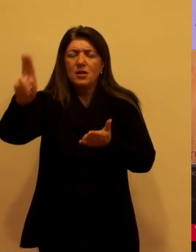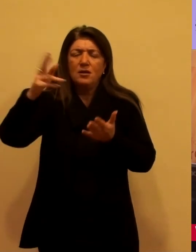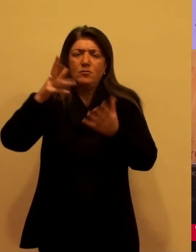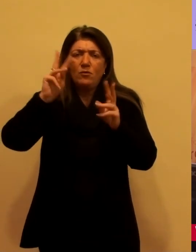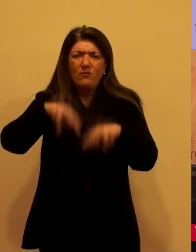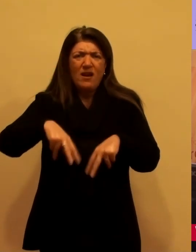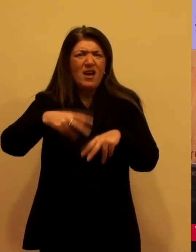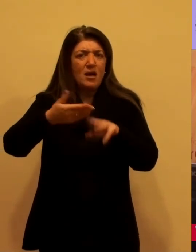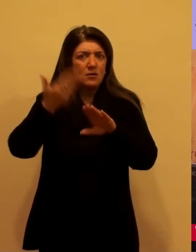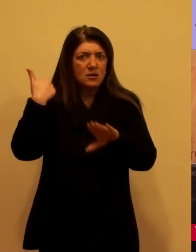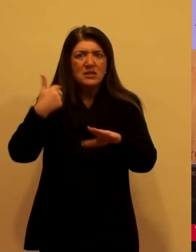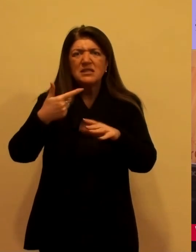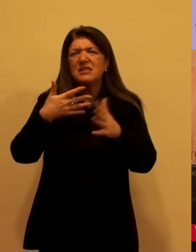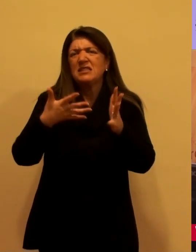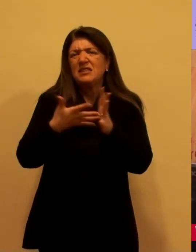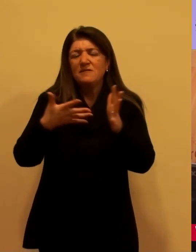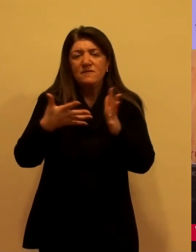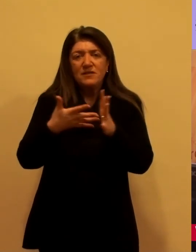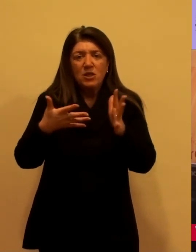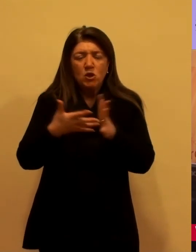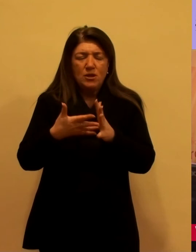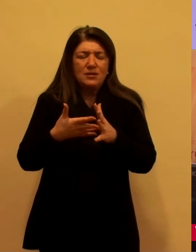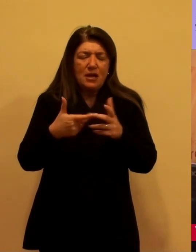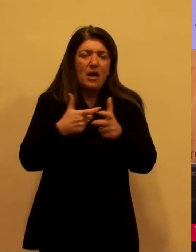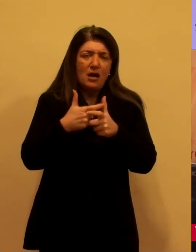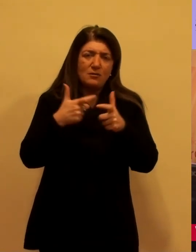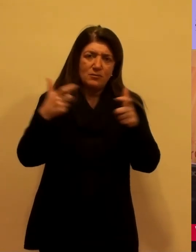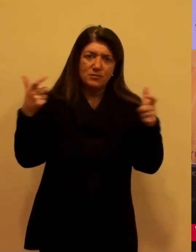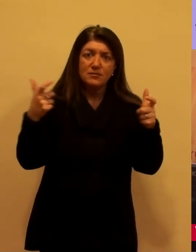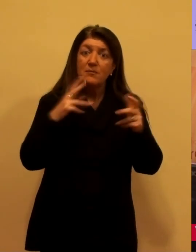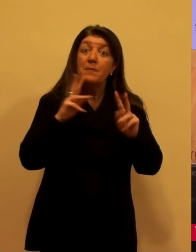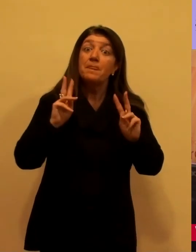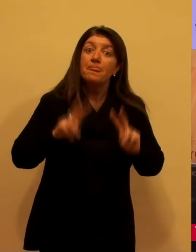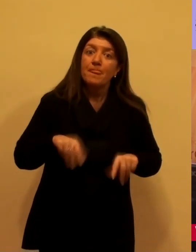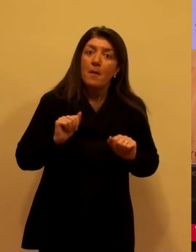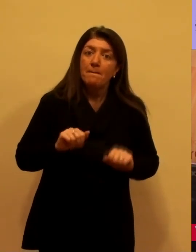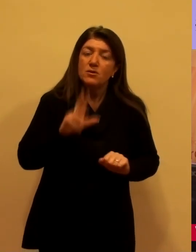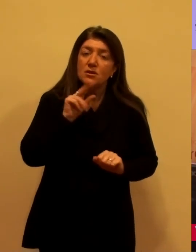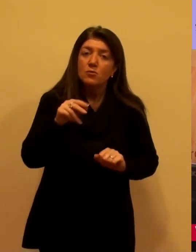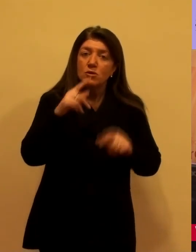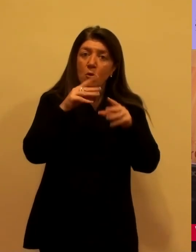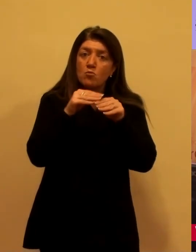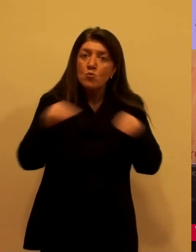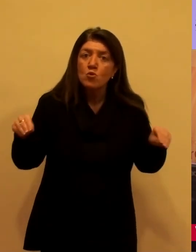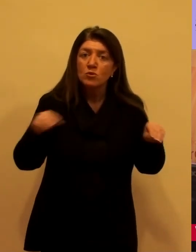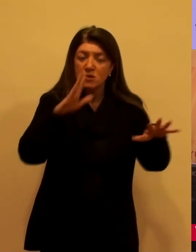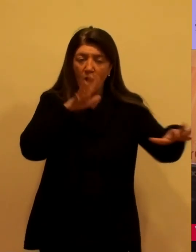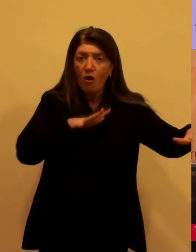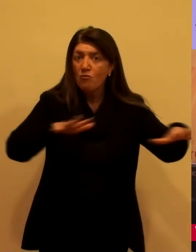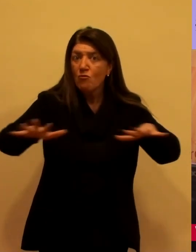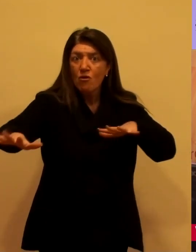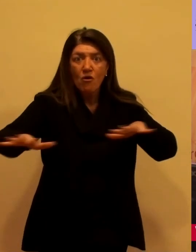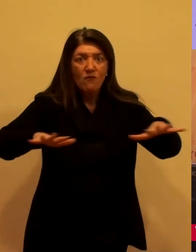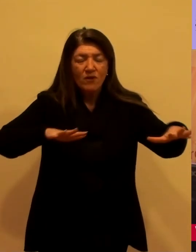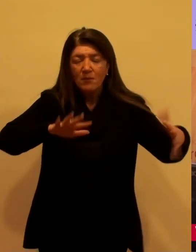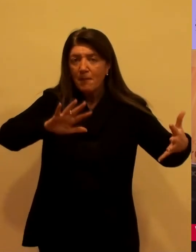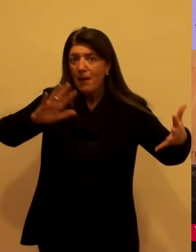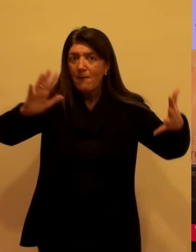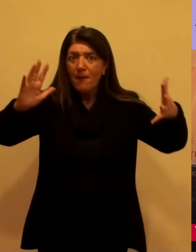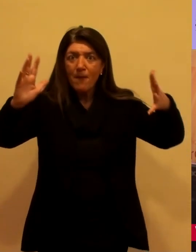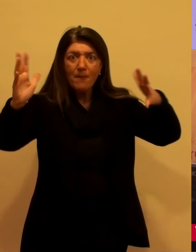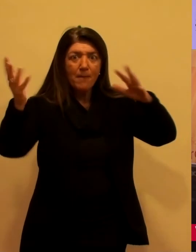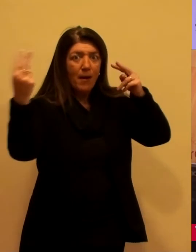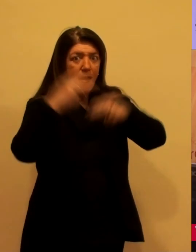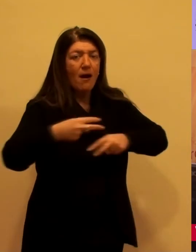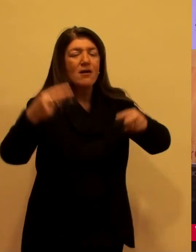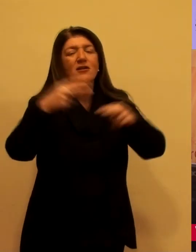grosse difficoltà oggettive all'inizio. Quindi possiamo dire un museo in movimento, un museo che sta cambiando negli anni da quando sono attivi